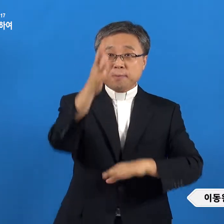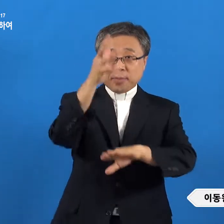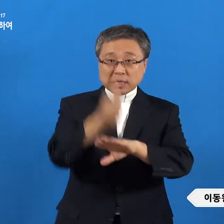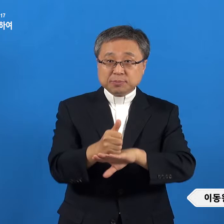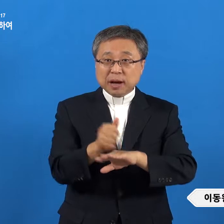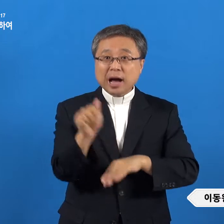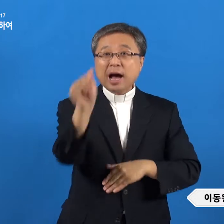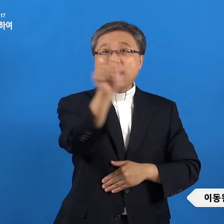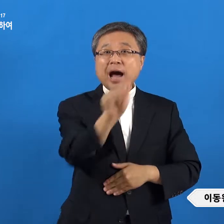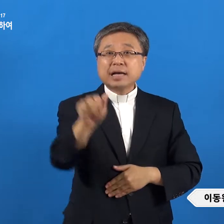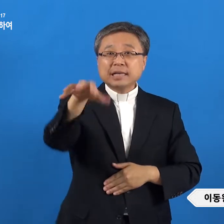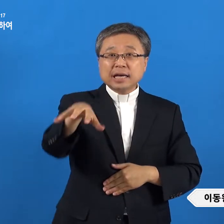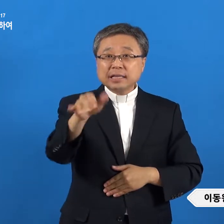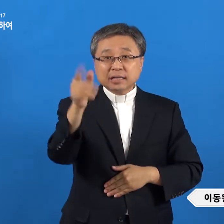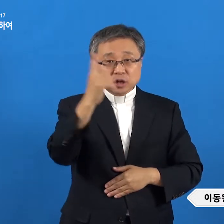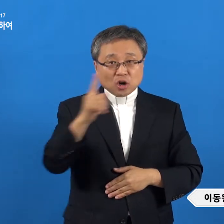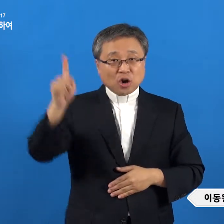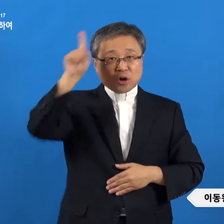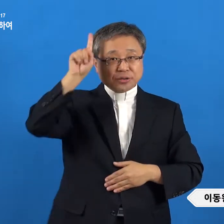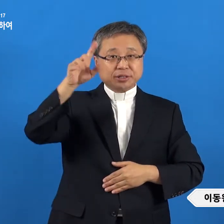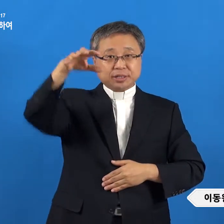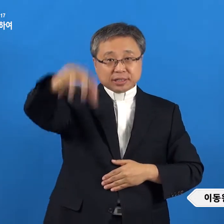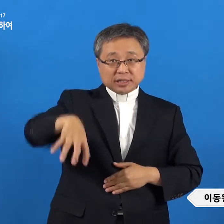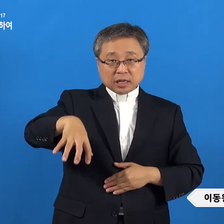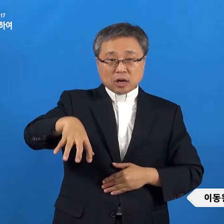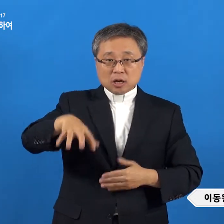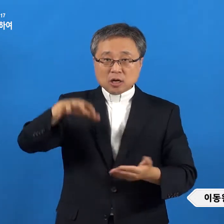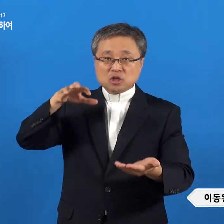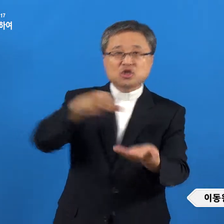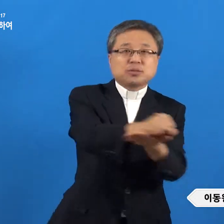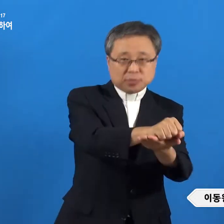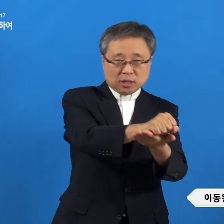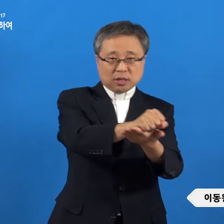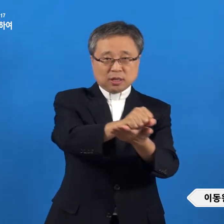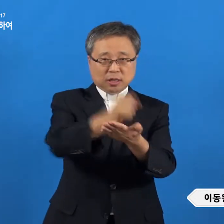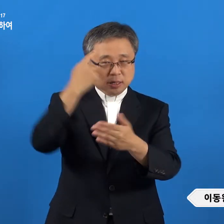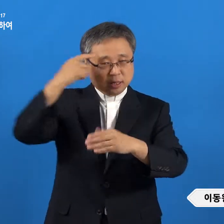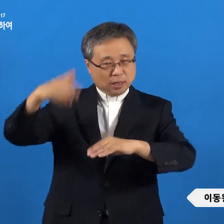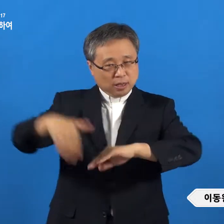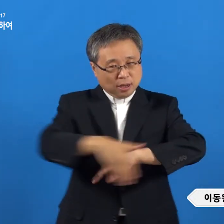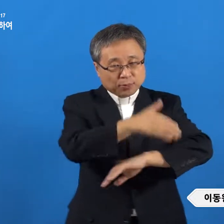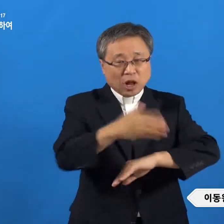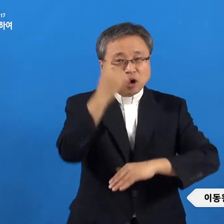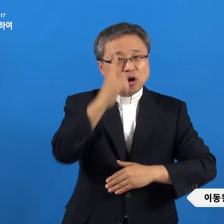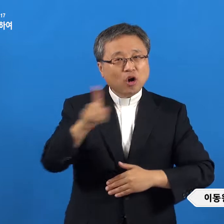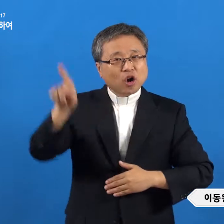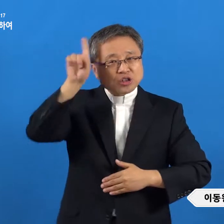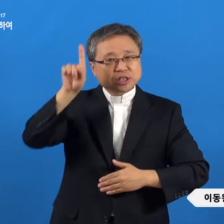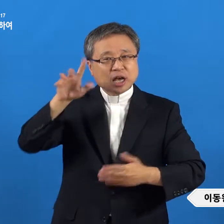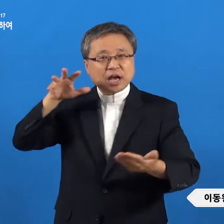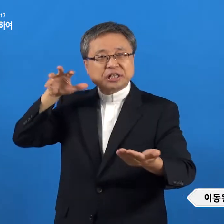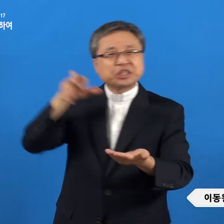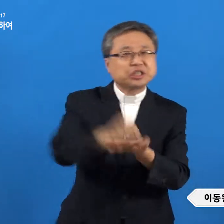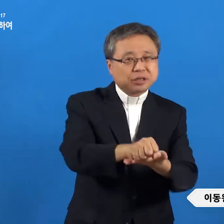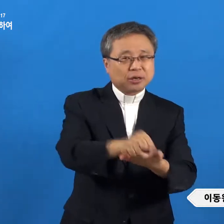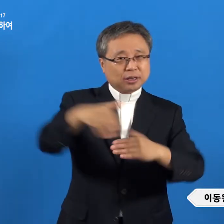있는 러시아 제국의 침략을 결심합니다. 러시아 침공을 계획했습니다. 그때 참모한